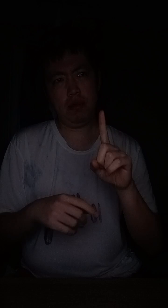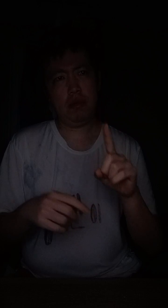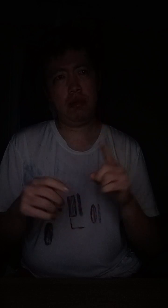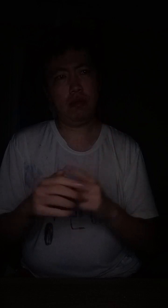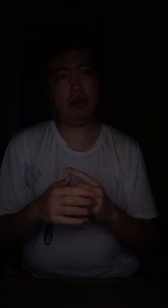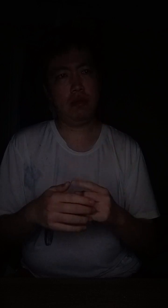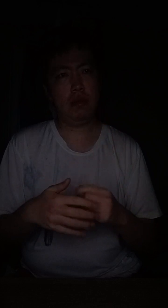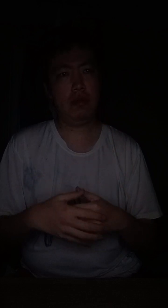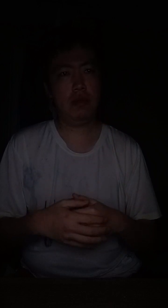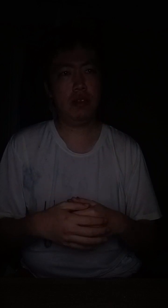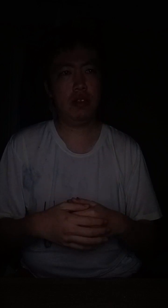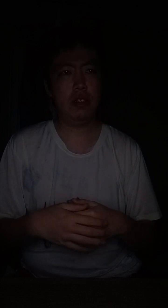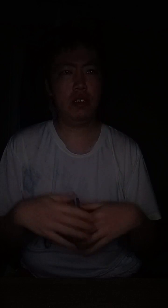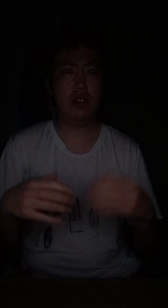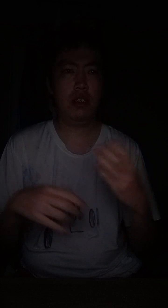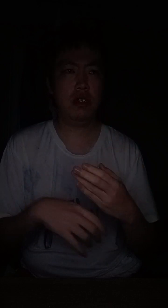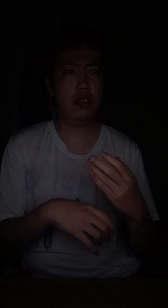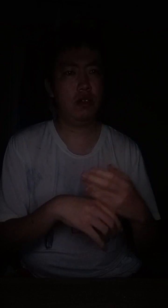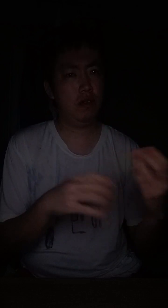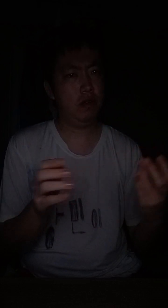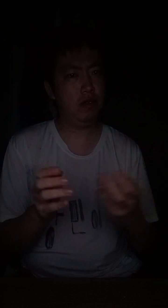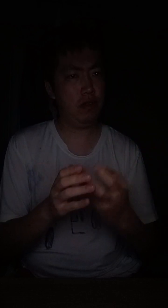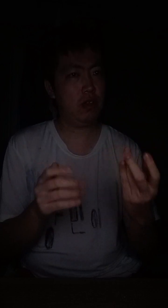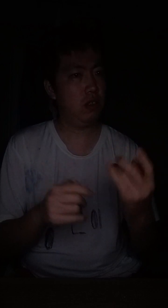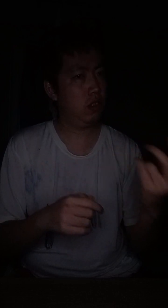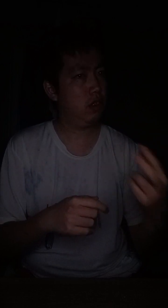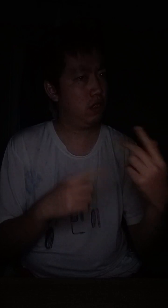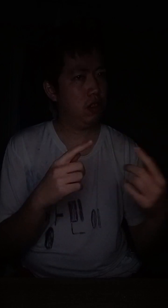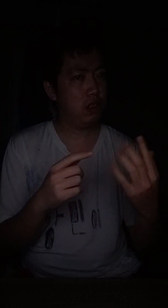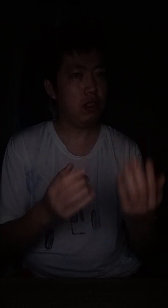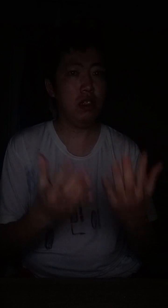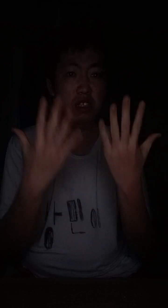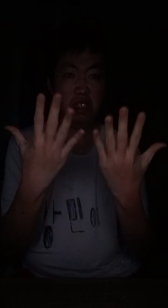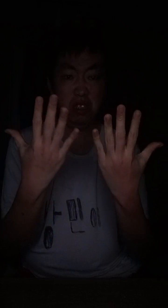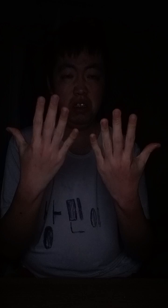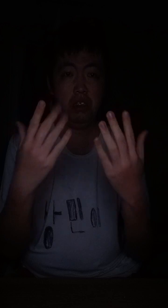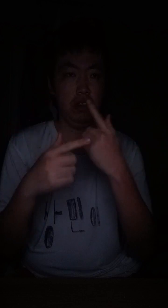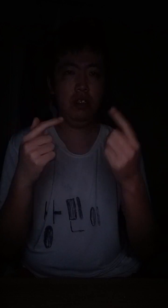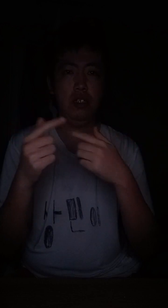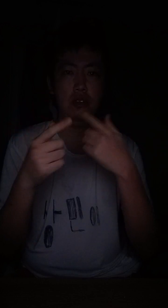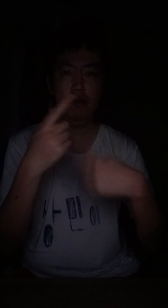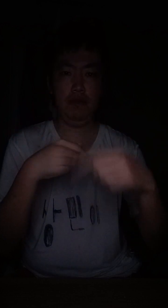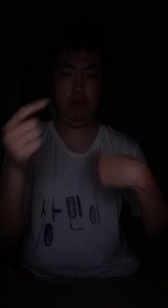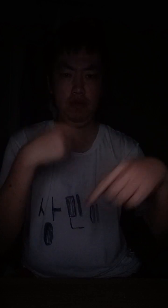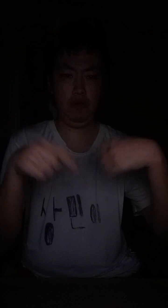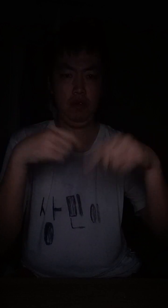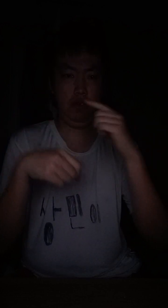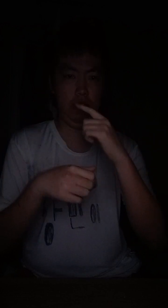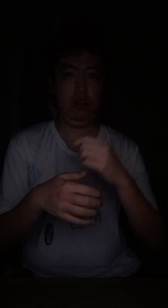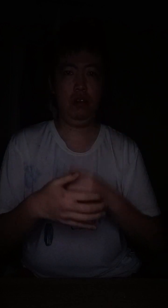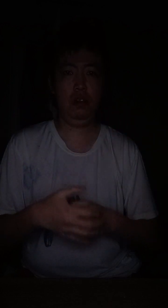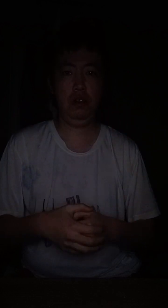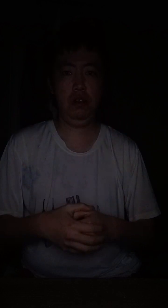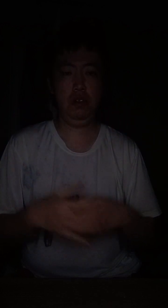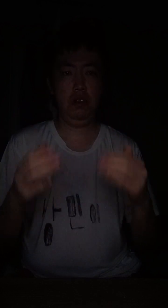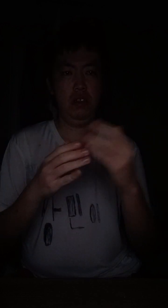촬영했다라고만 했는데 직접 대면해서 10회 이내라고 말을 바꿨습니다. 그것도